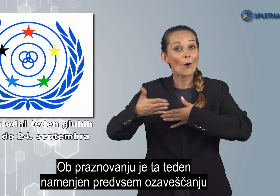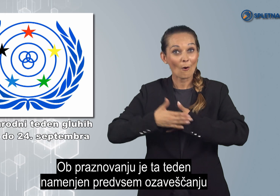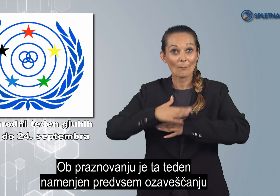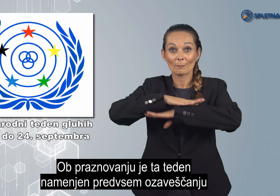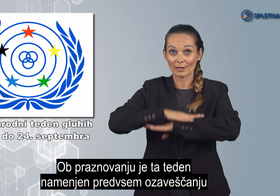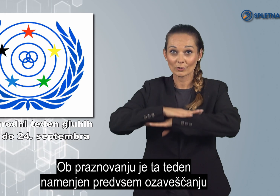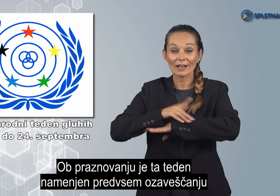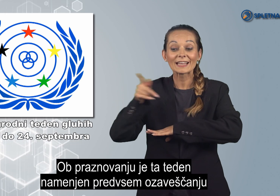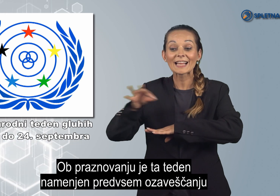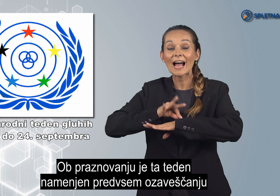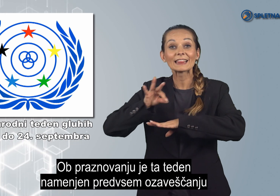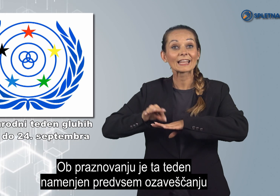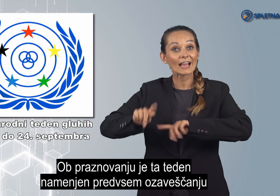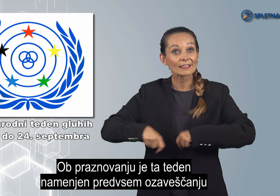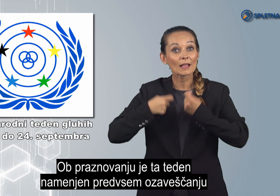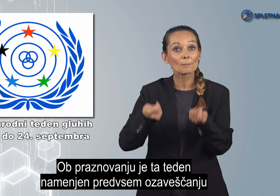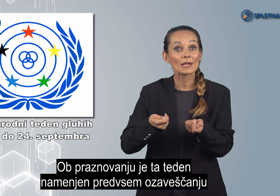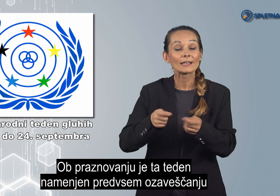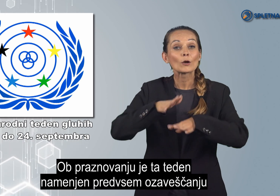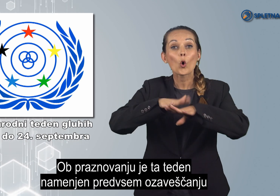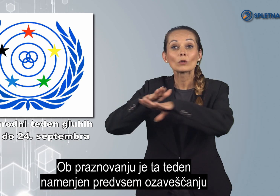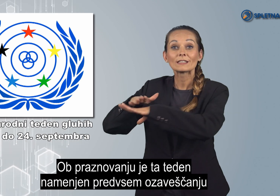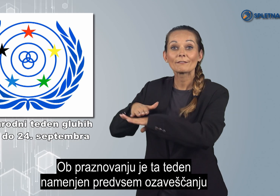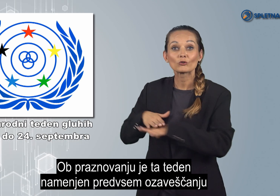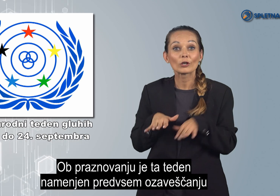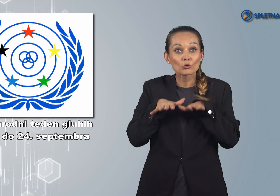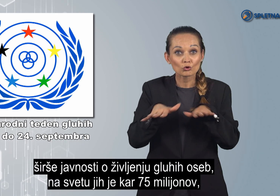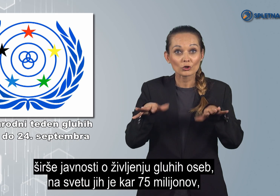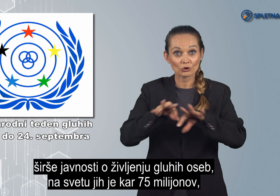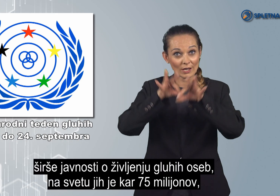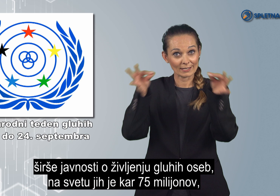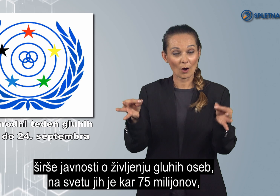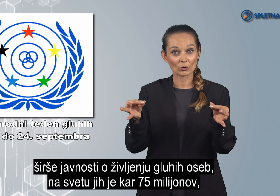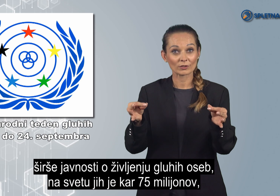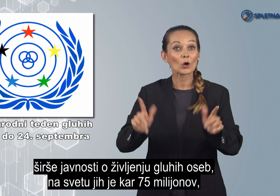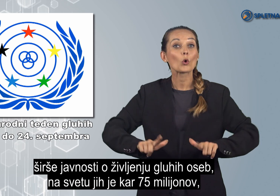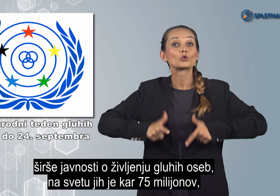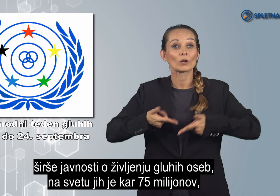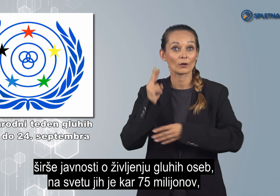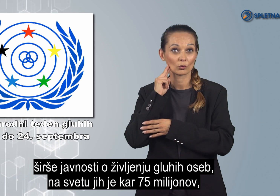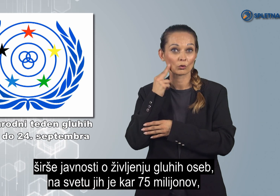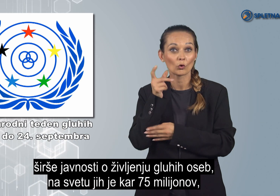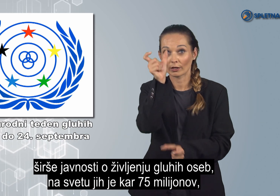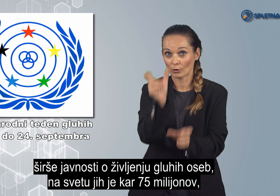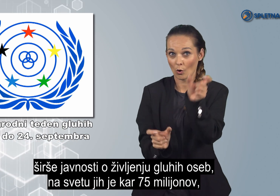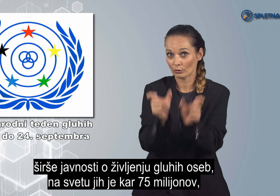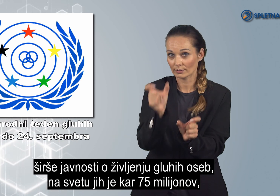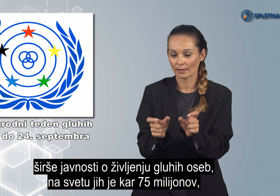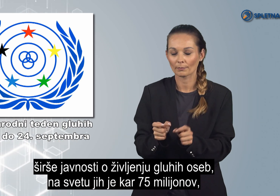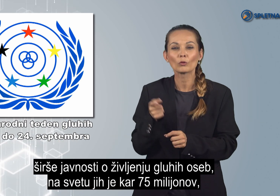Ob praznovanju je ta teden namenjen predvsem ozaveščanju širše javnosti o življenju gluhih oseb. Na svetu jih je kar